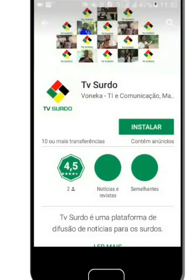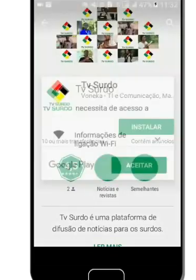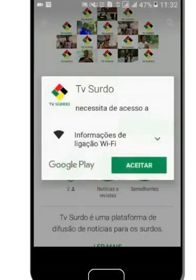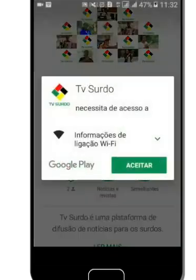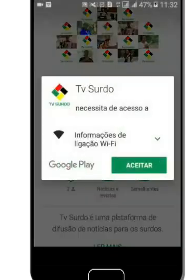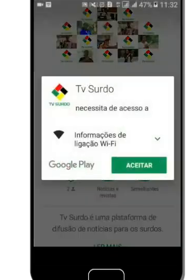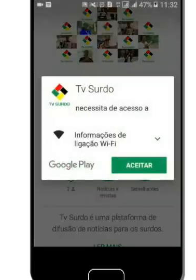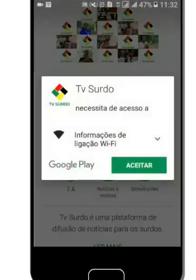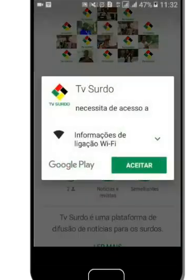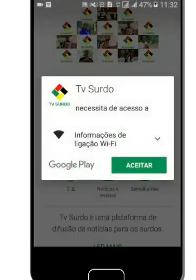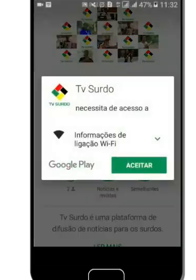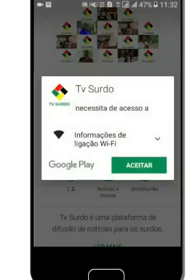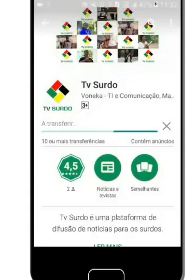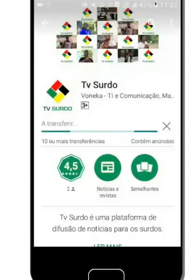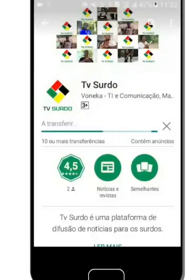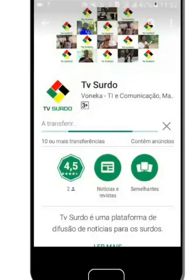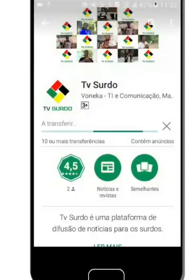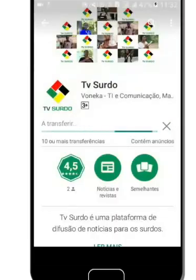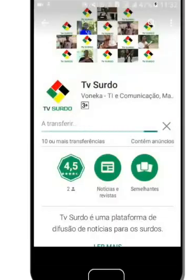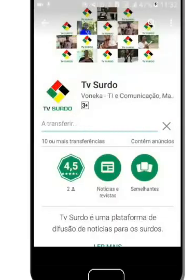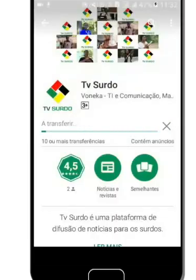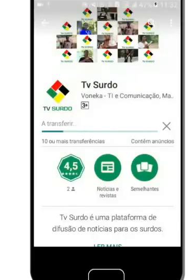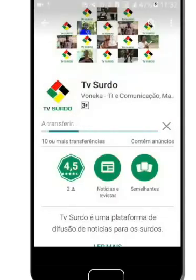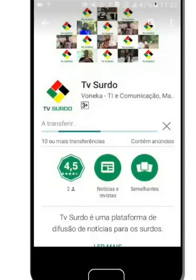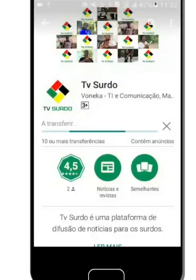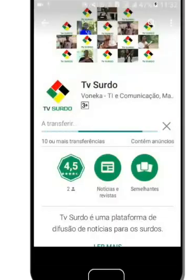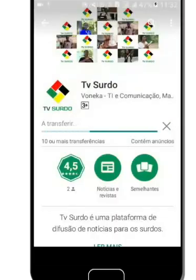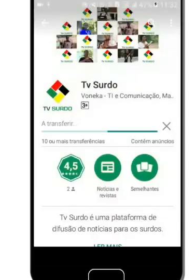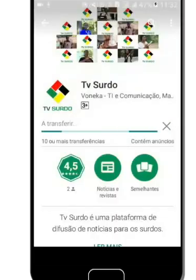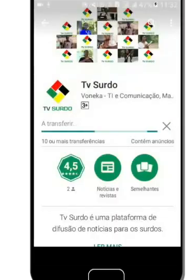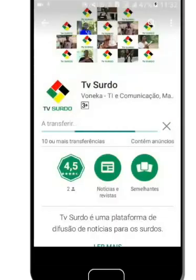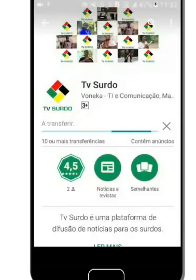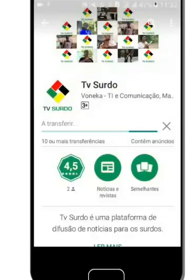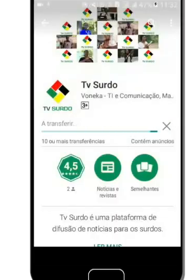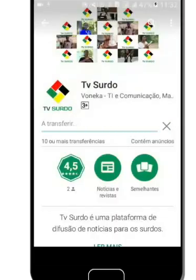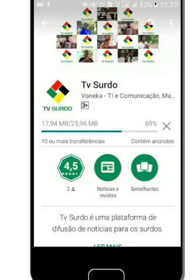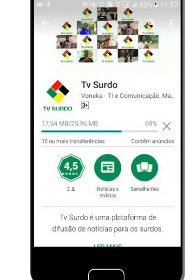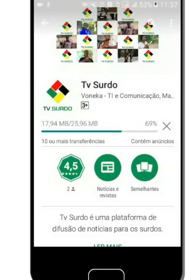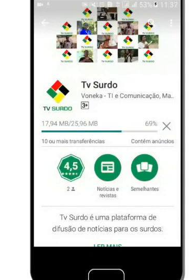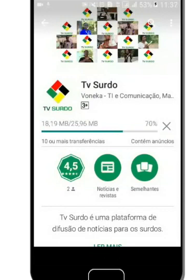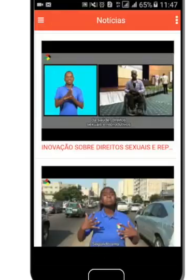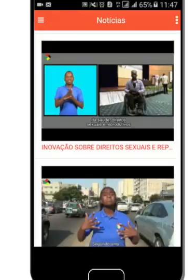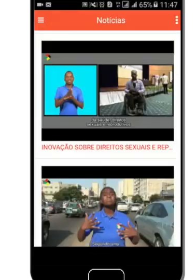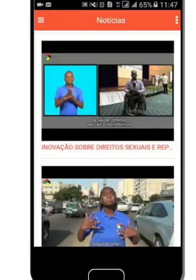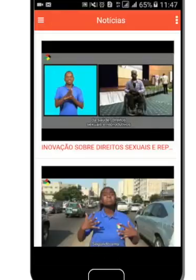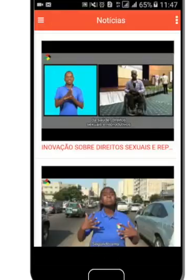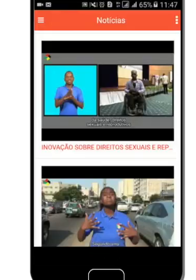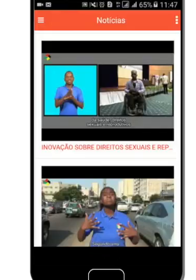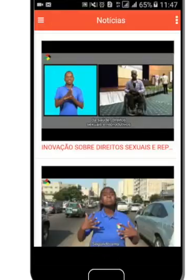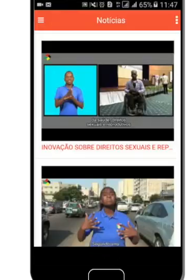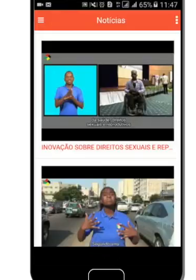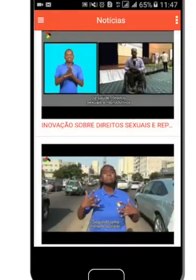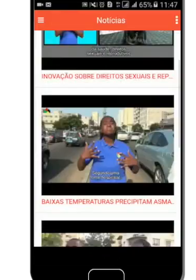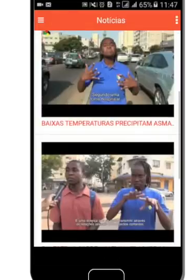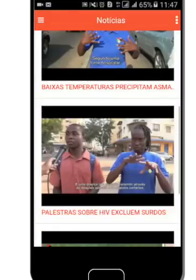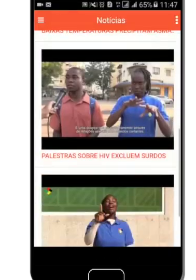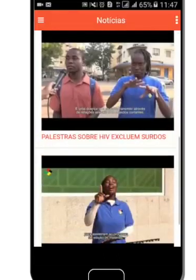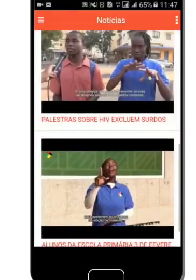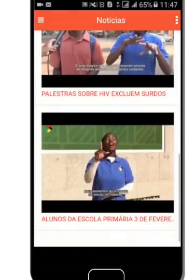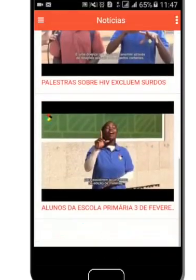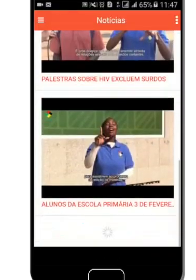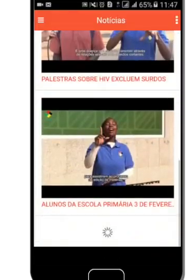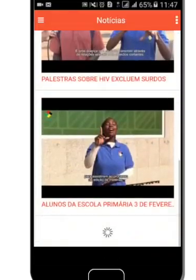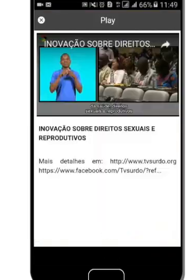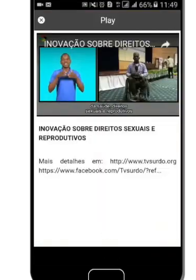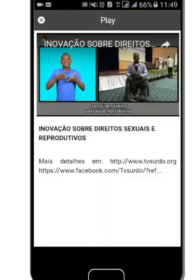Clique no ícone com o emblema da TV Surdo e de seguida instale. E já está.